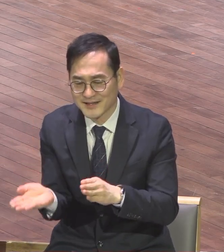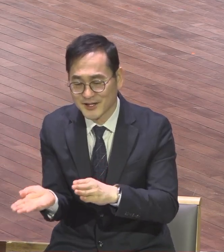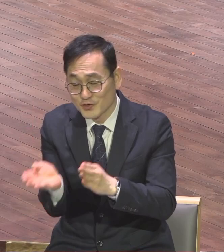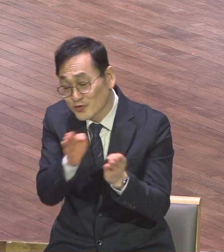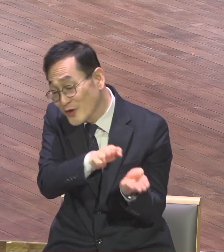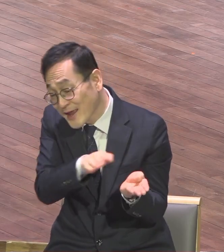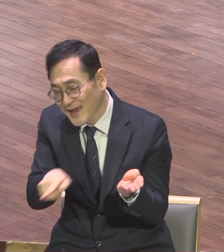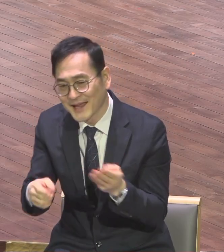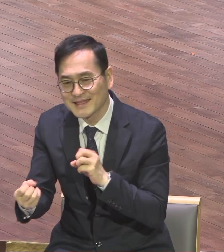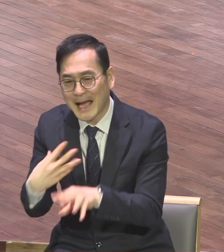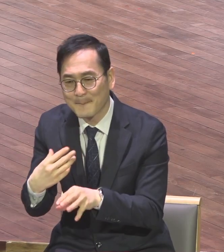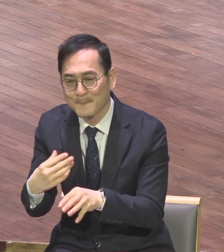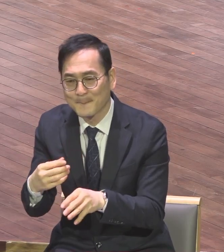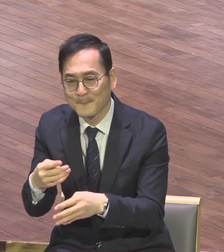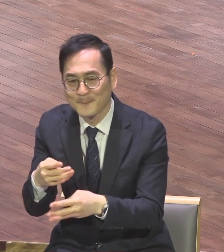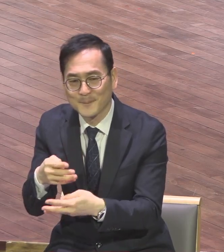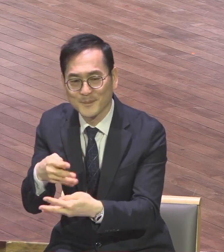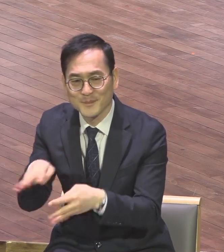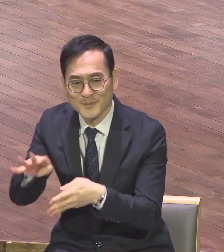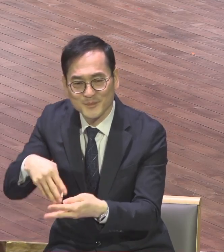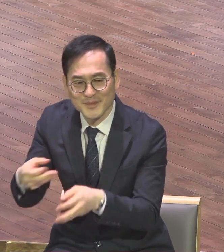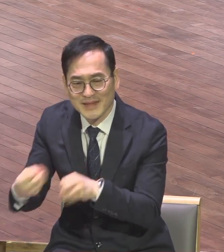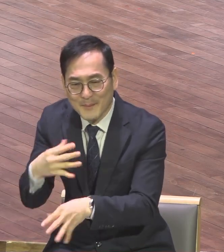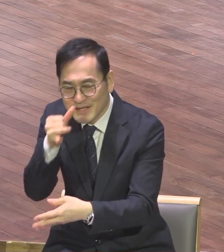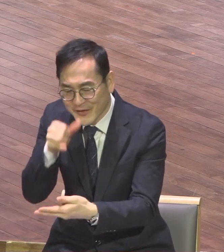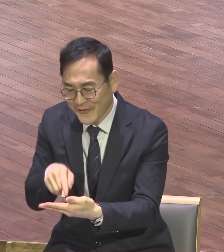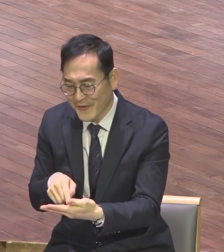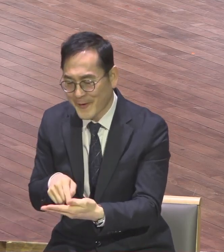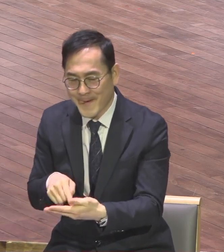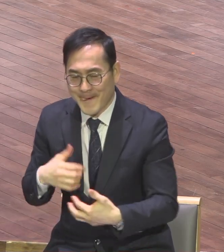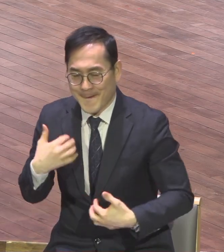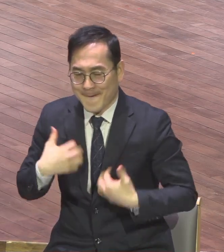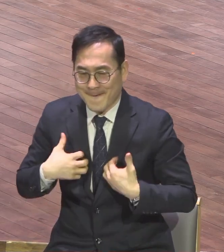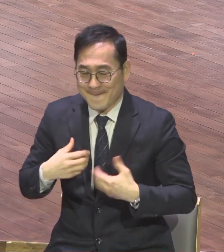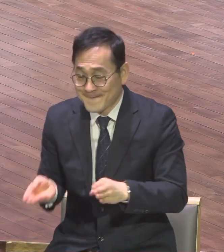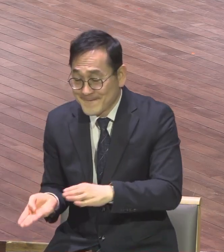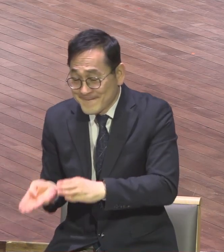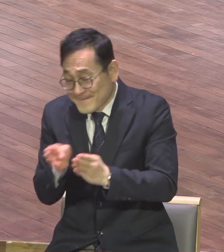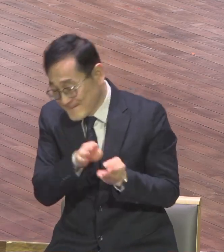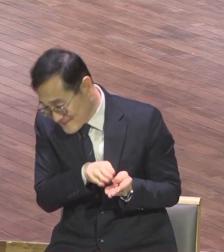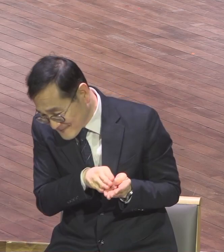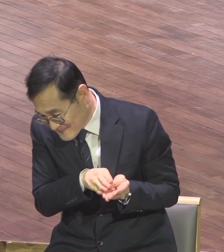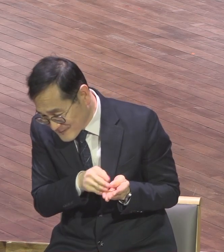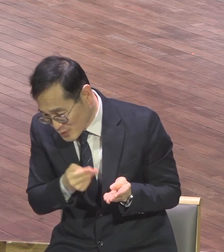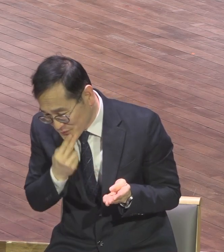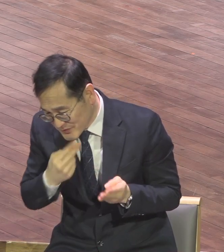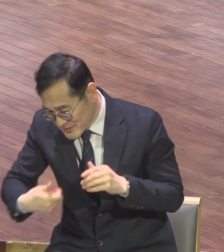딱 봤어요. 보니까 역시 저희 어머니께서는 미리 아시고 해답지를 잘라서 어디에 숨겨두신 거죠.